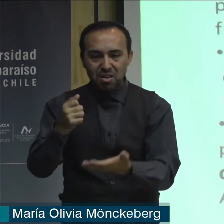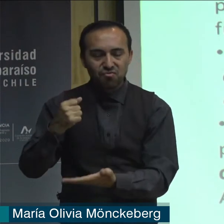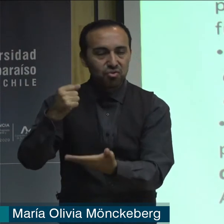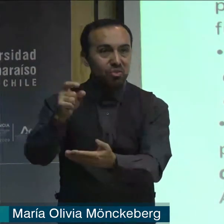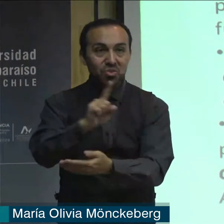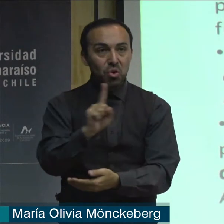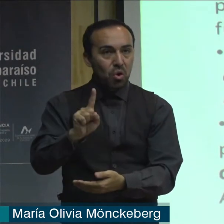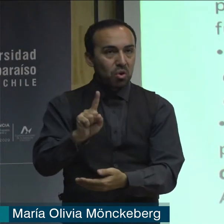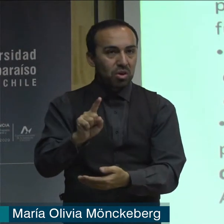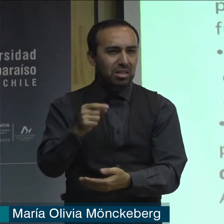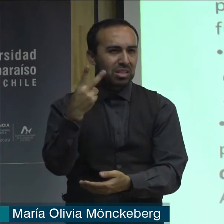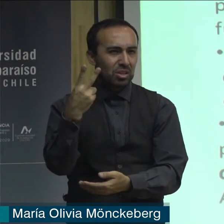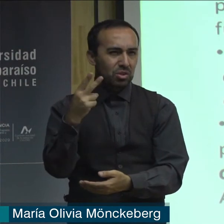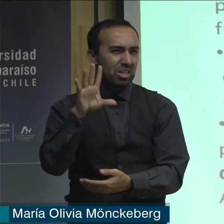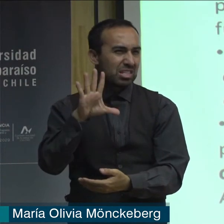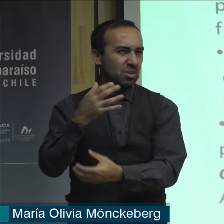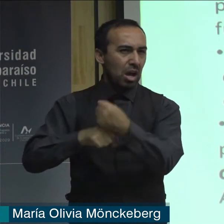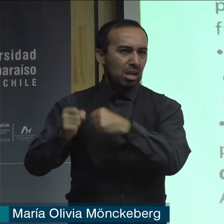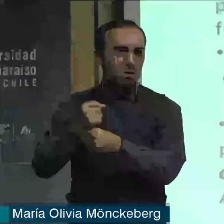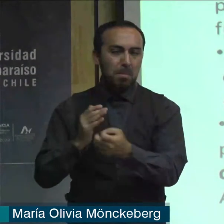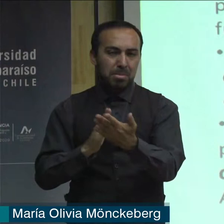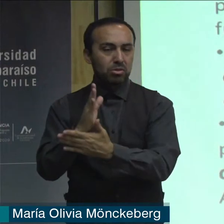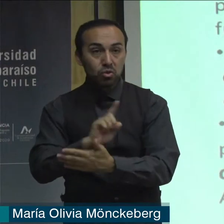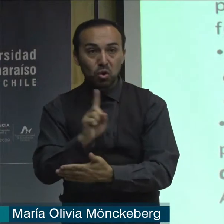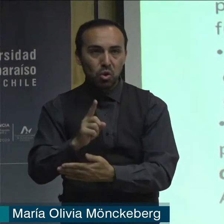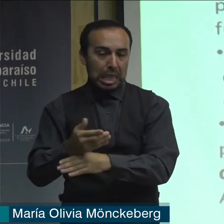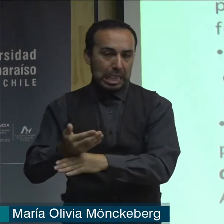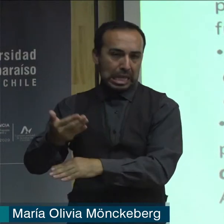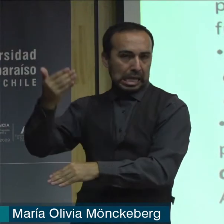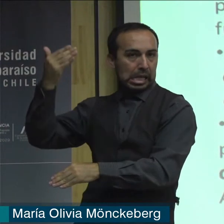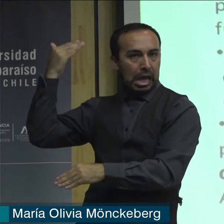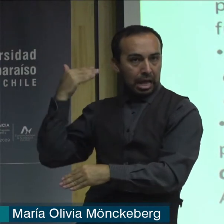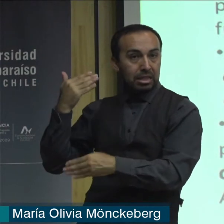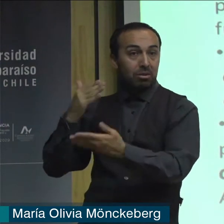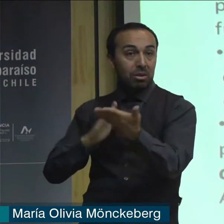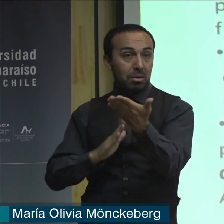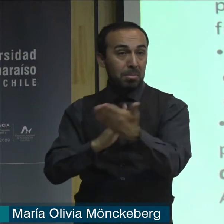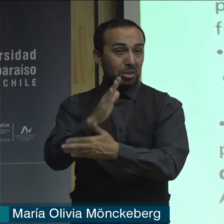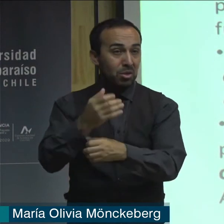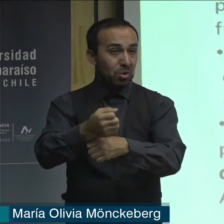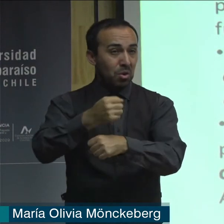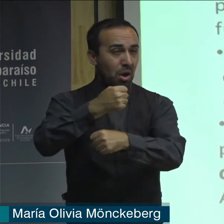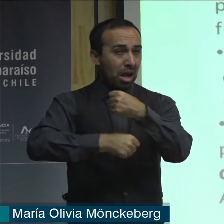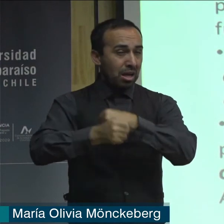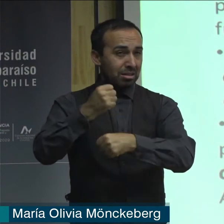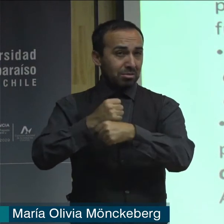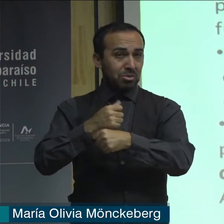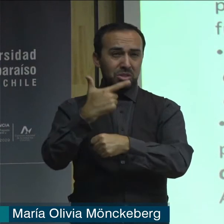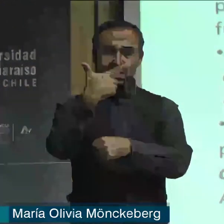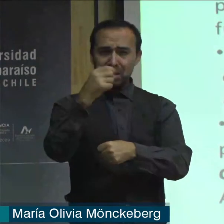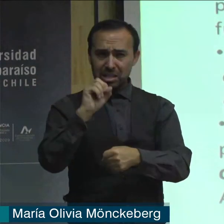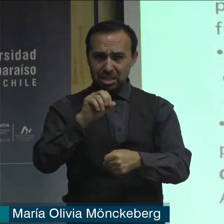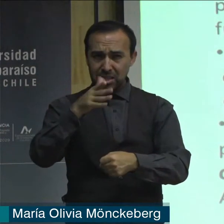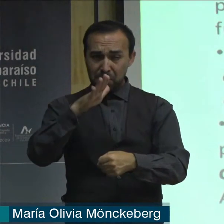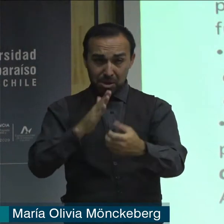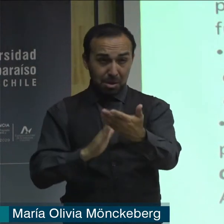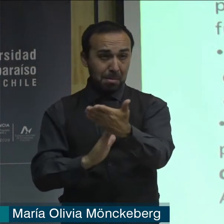cinco desde comienzos de la década de los 70 y